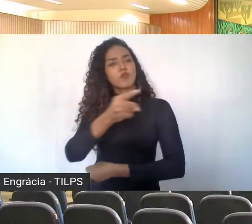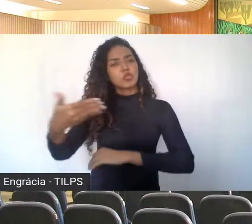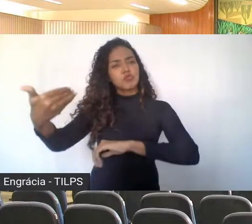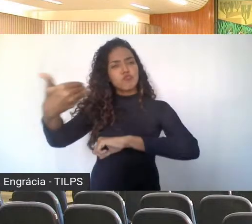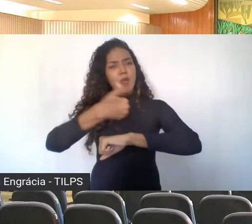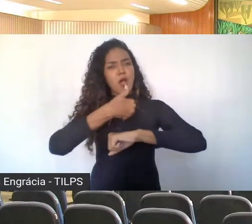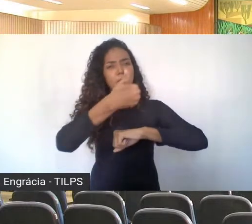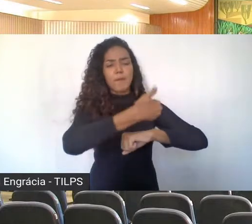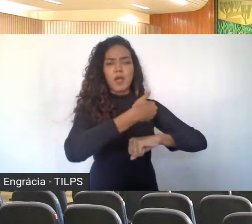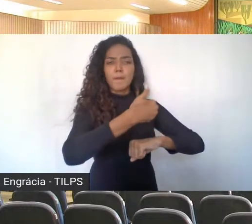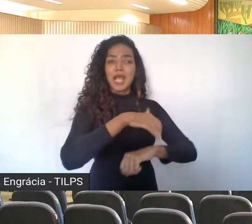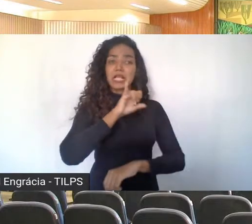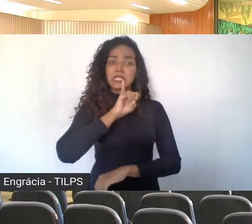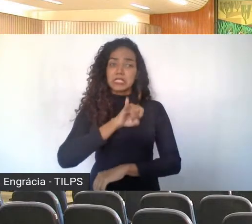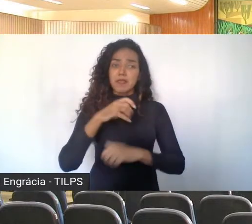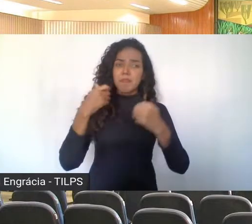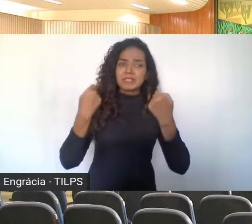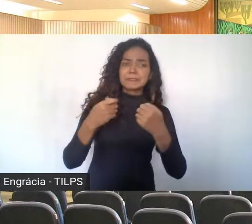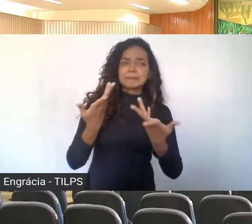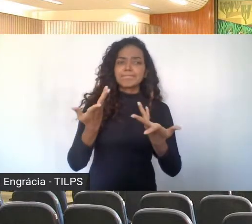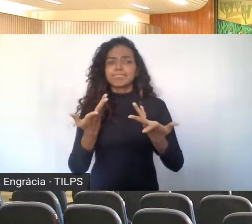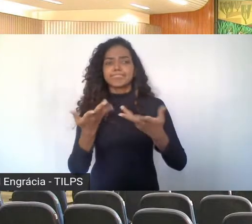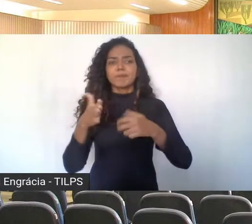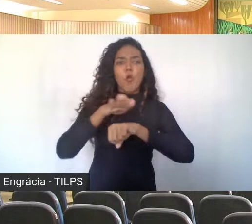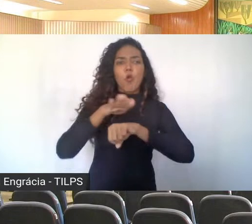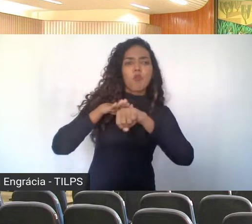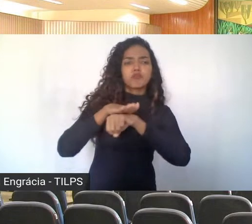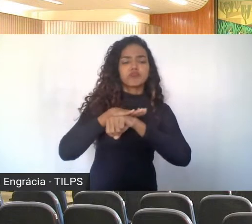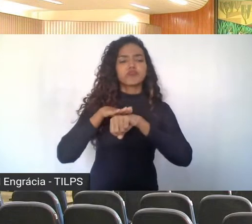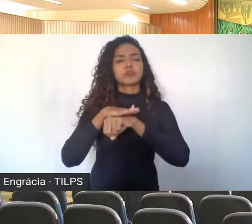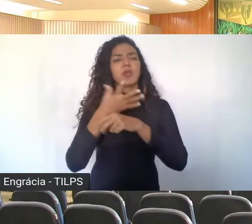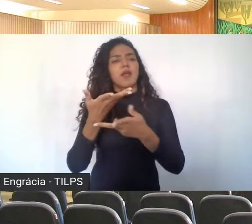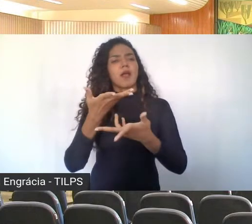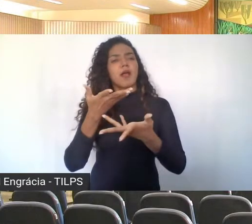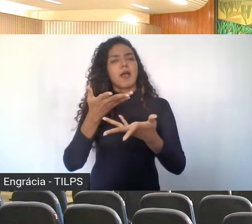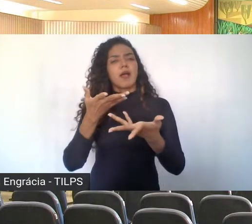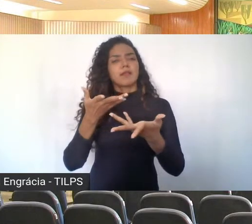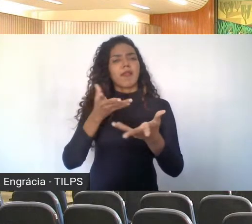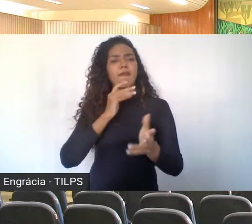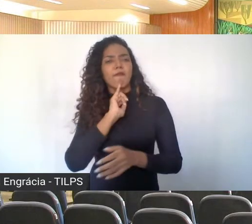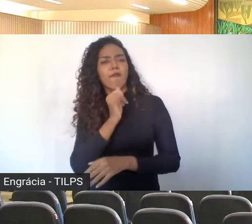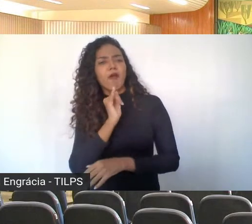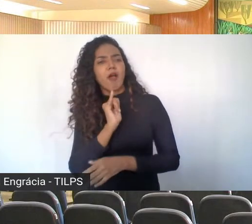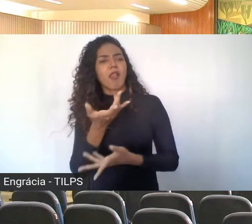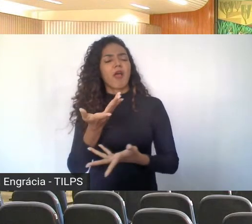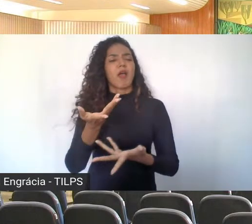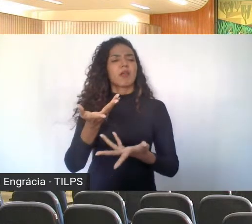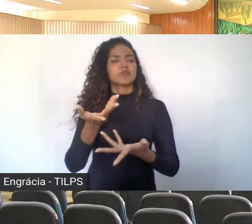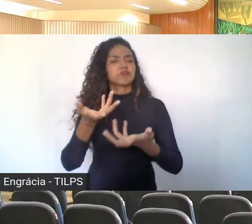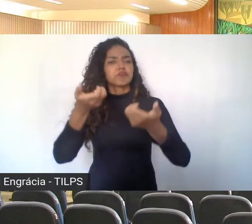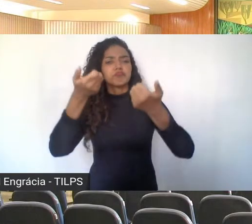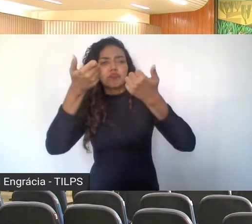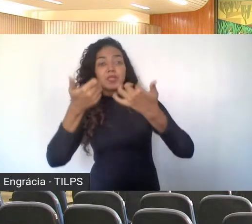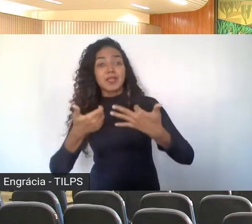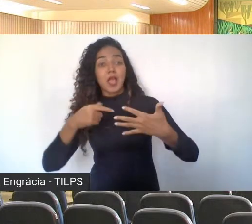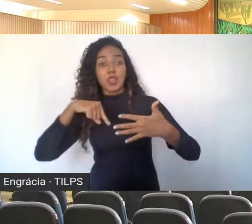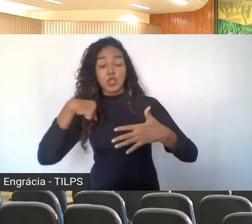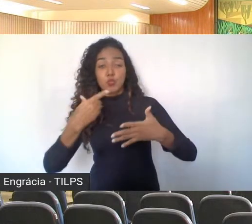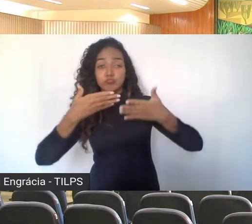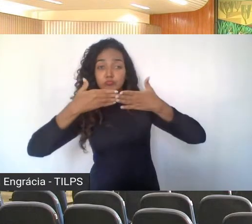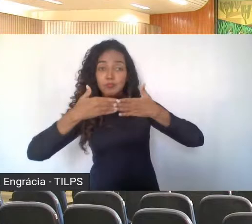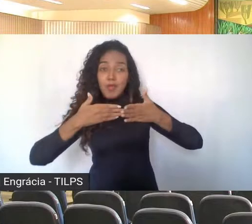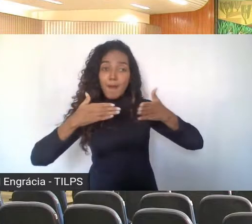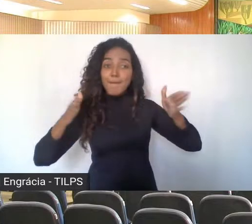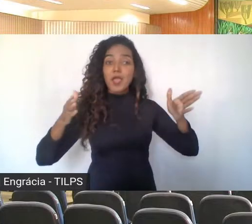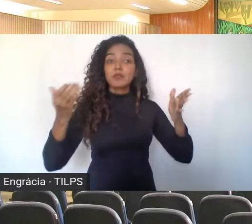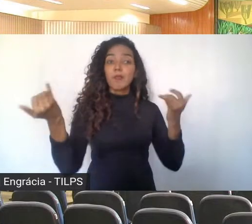vocês precisarem conversar, se vocês precisarem falar, se vocês precisarem dizer, nós estamos aqui para